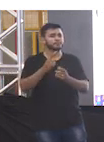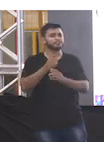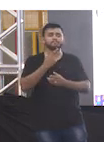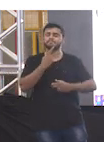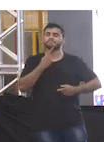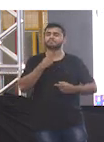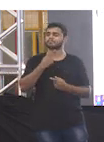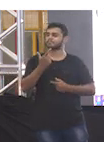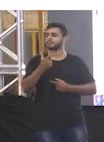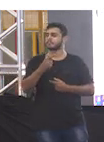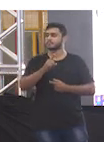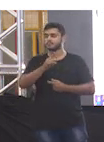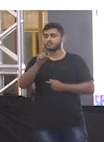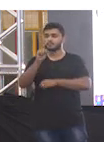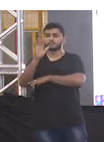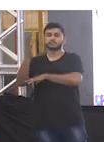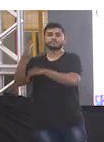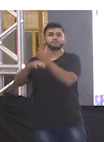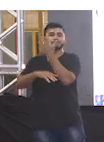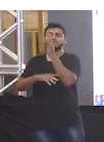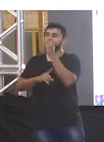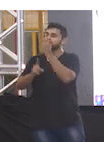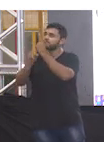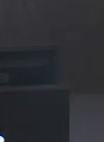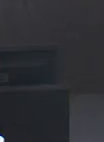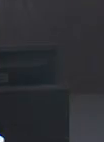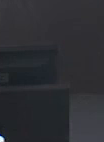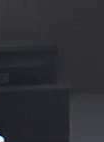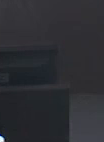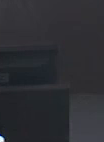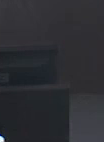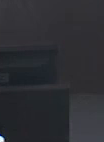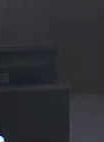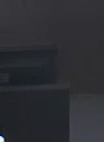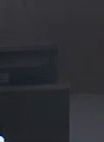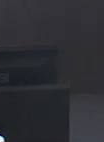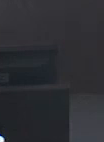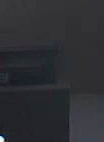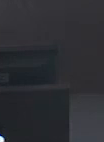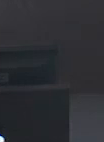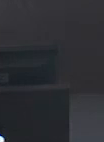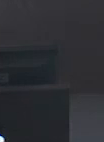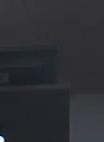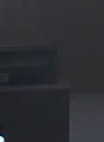ainda viste as palmeiras, onde canta o sabiá.